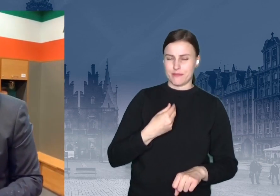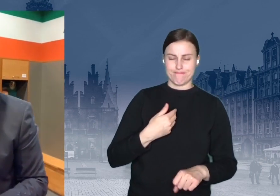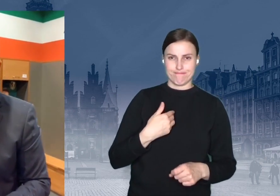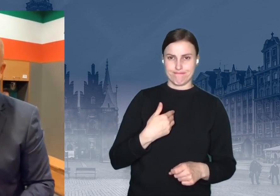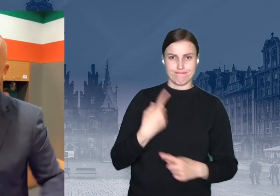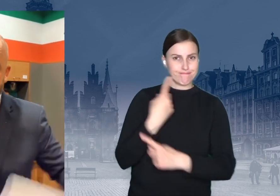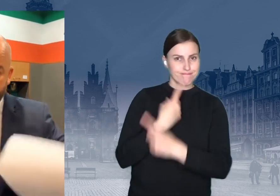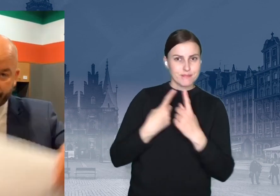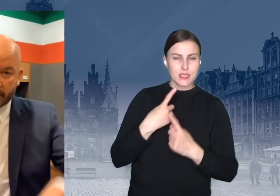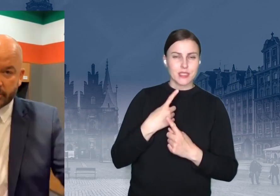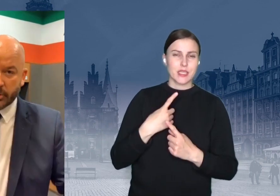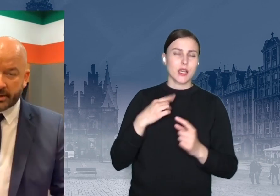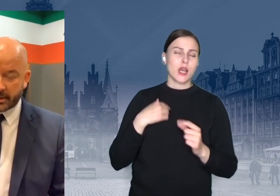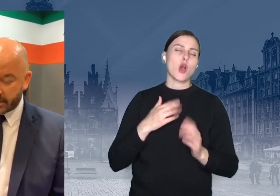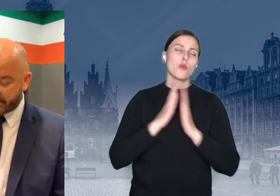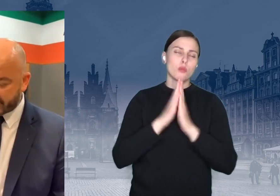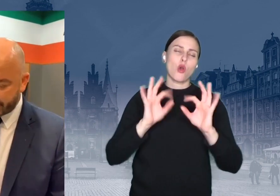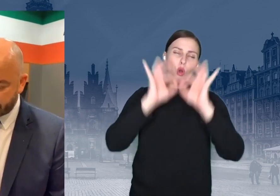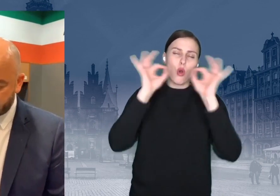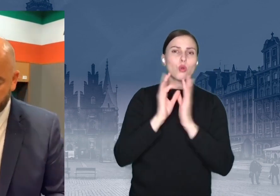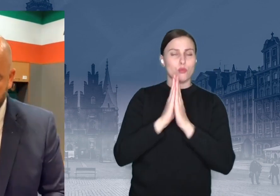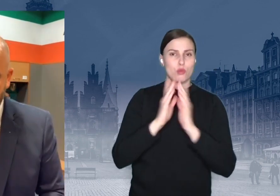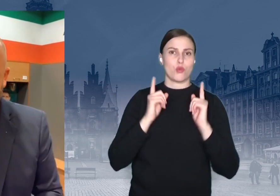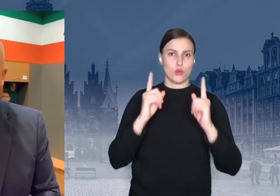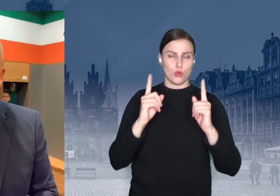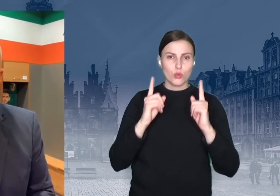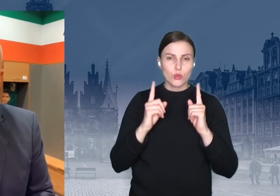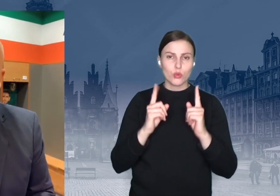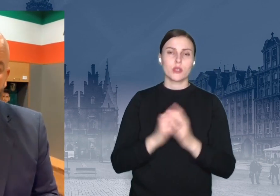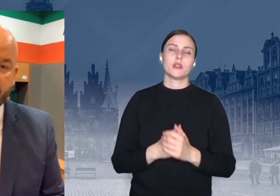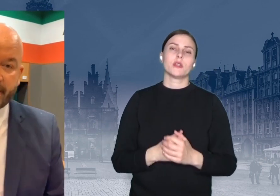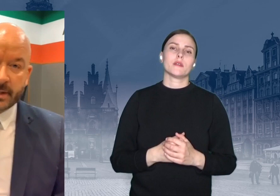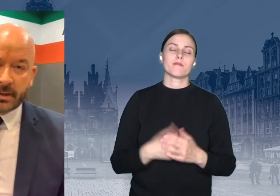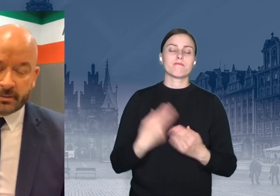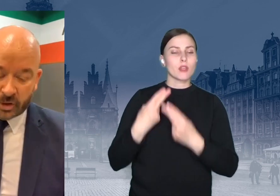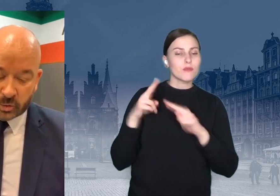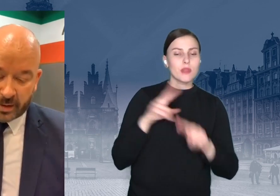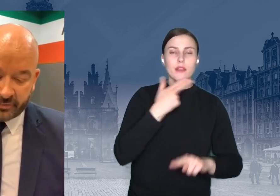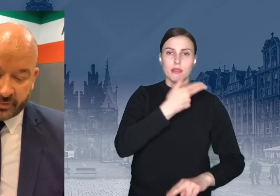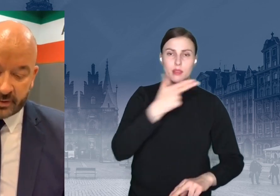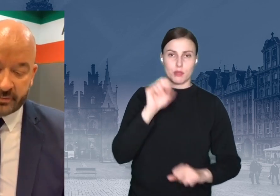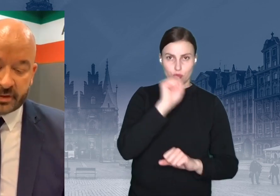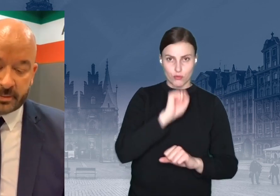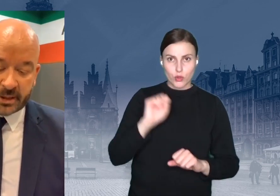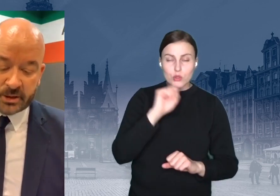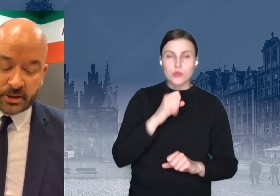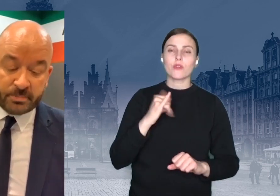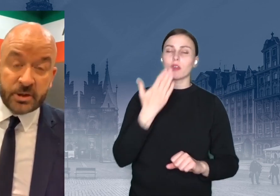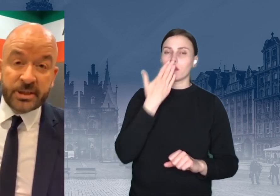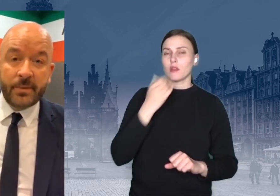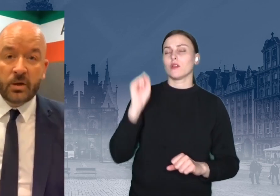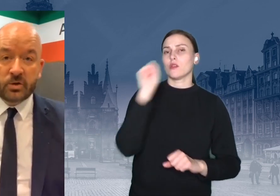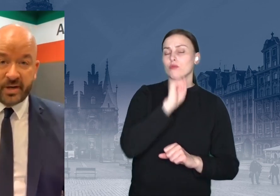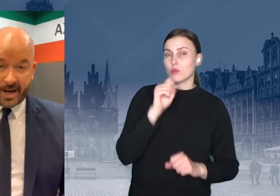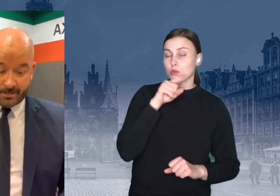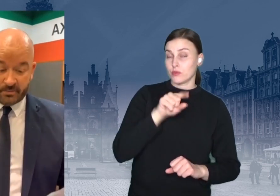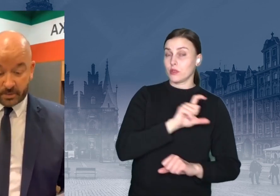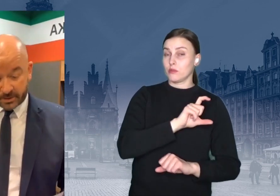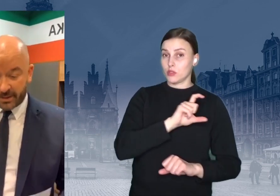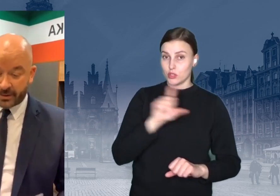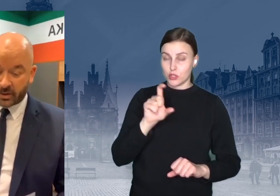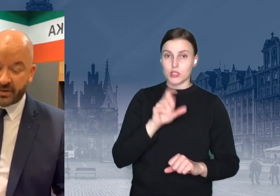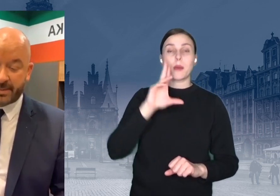bym uważał. Dobra, córyk. Wracamy, moi drodzy, do Wrocławia. Jak wygląda Wrocław w tym czasie? W poniedziałek